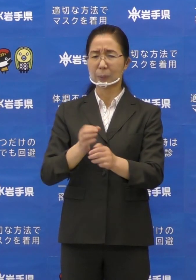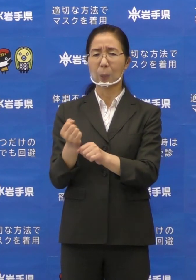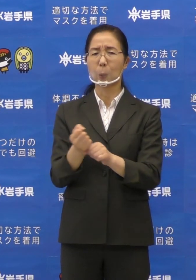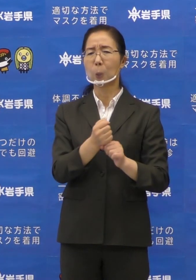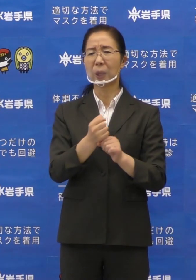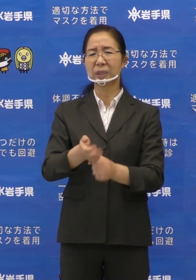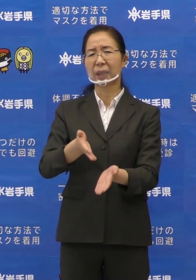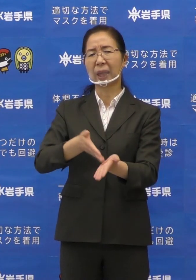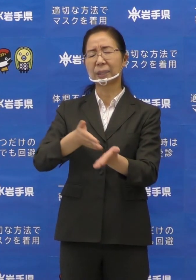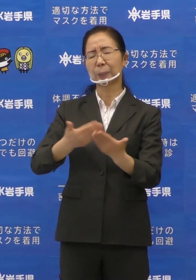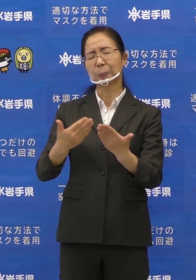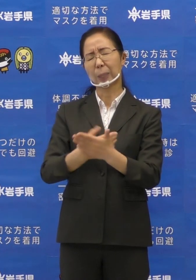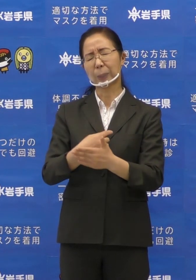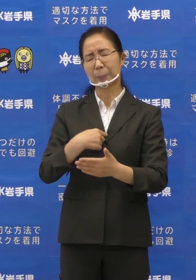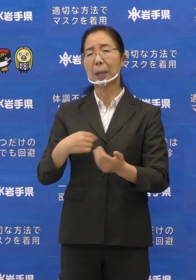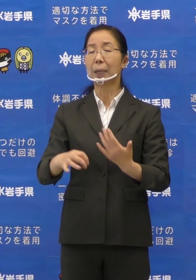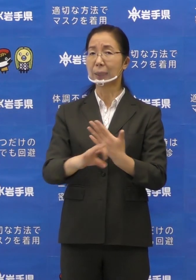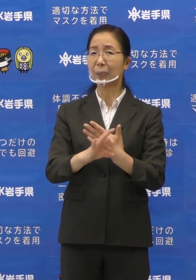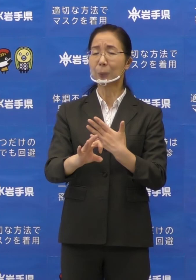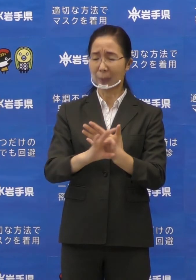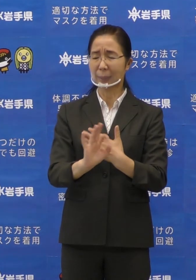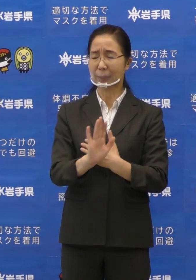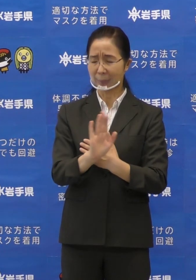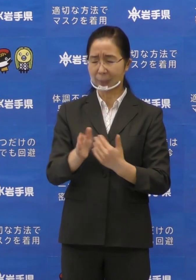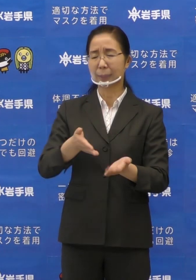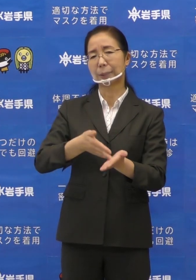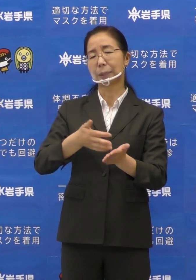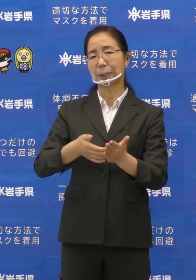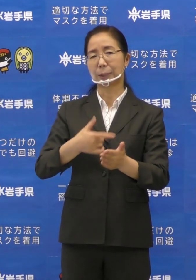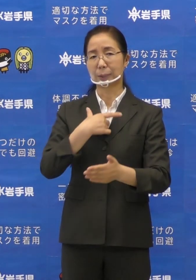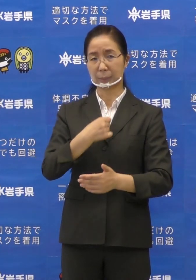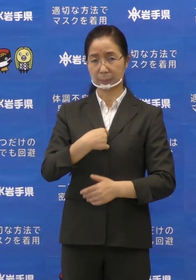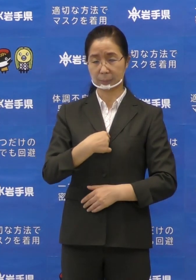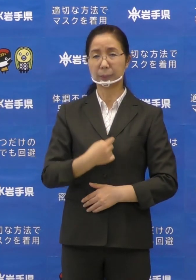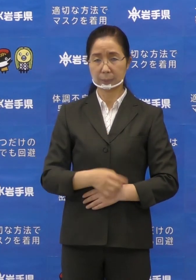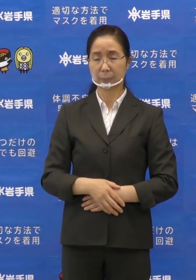説になりますから、ちょっとこう例えで言えば、